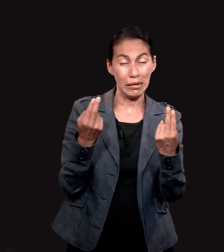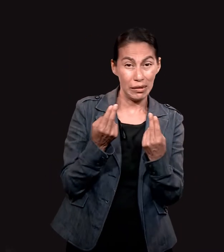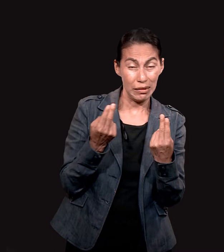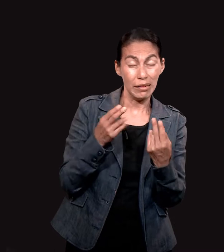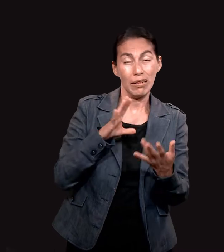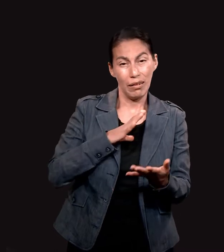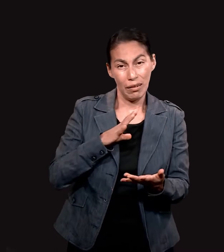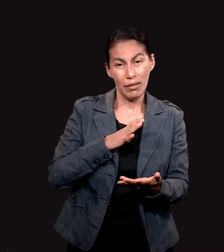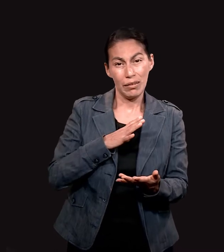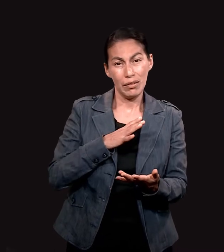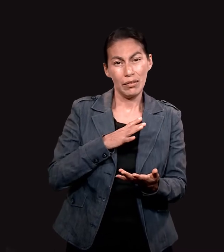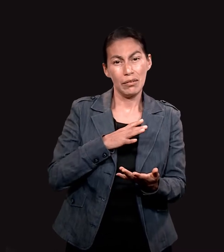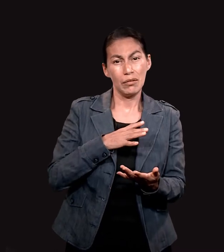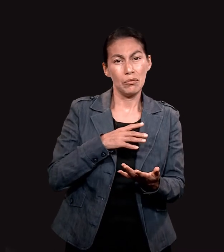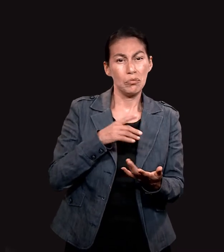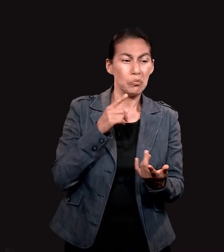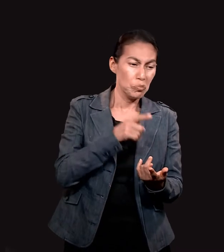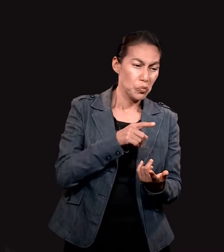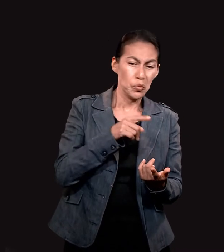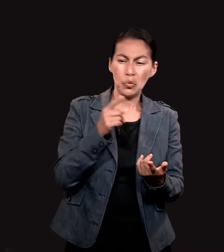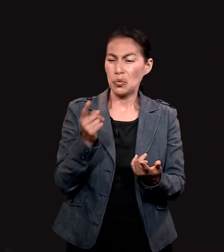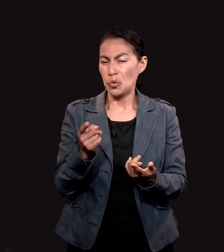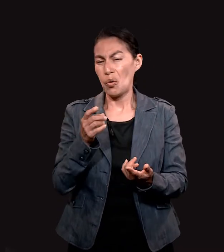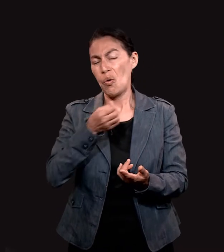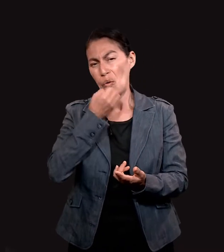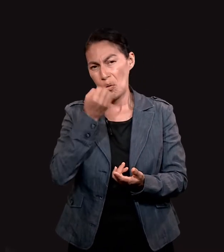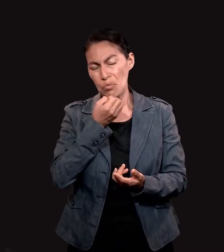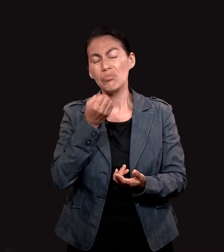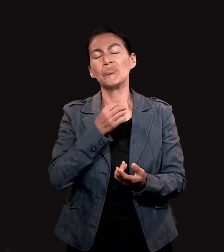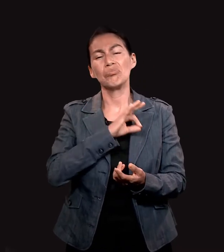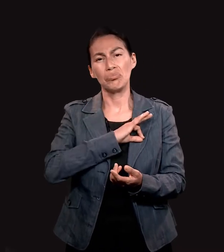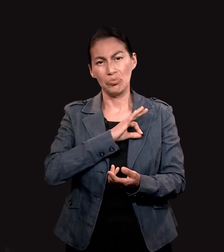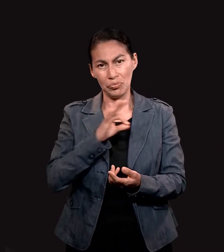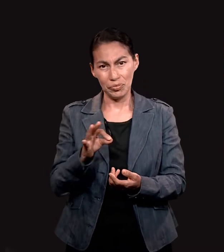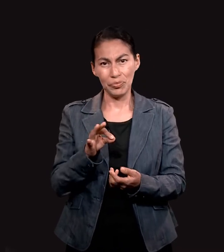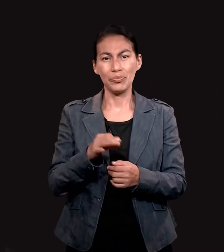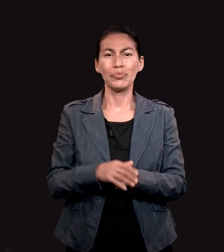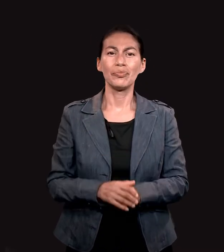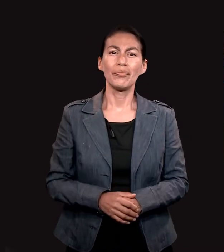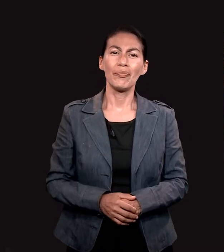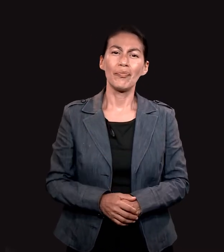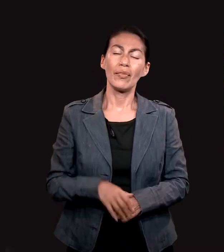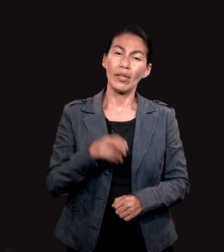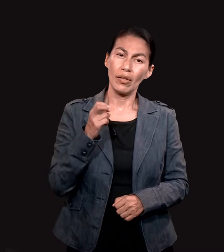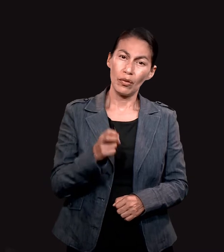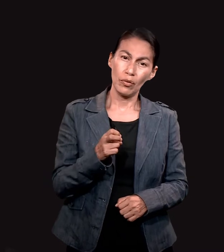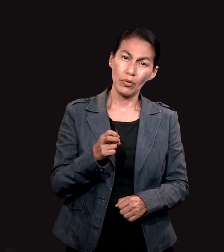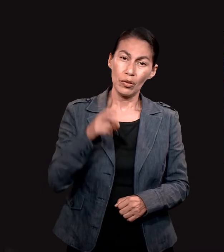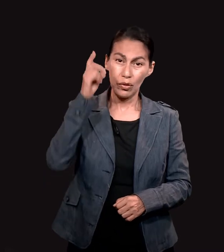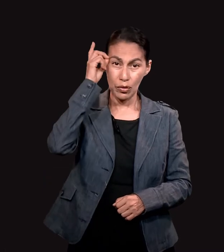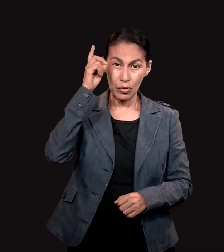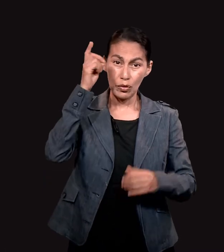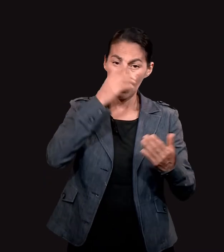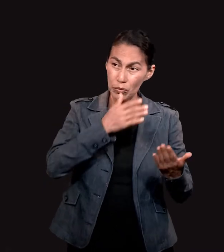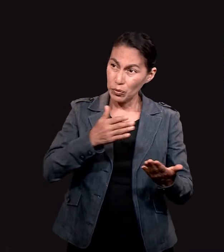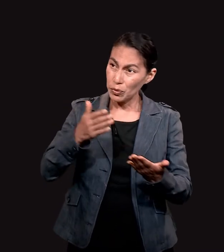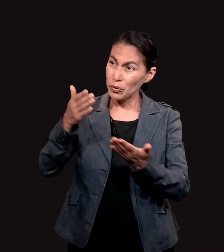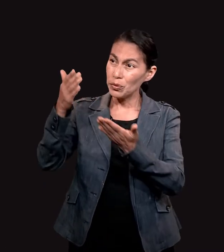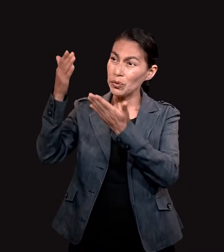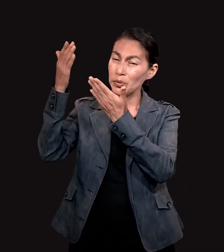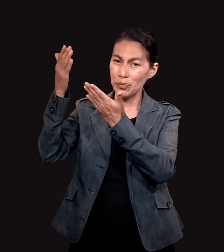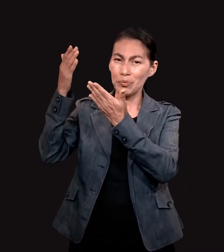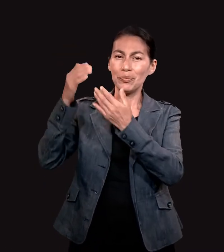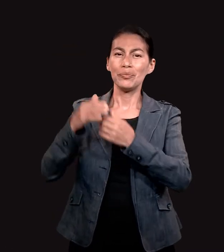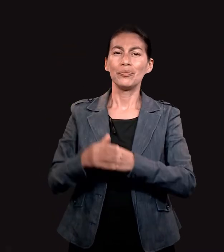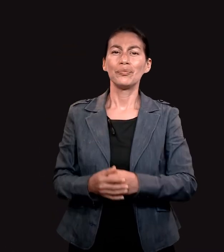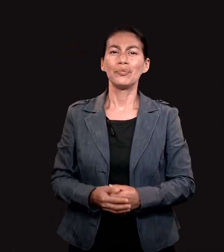tenemos necesidades y podemos orar los unos por los otros de tal manera que el único que sea exaltado sea